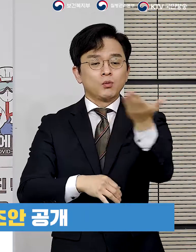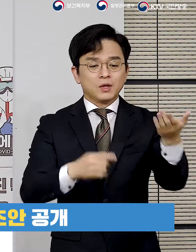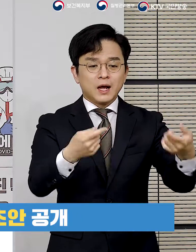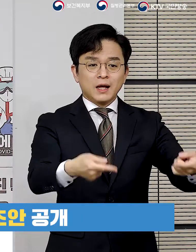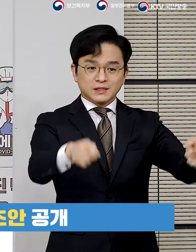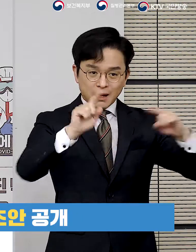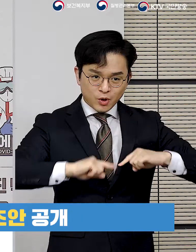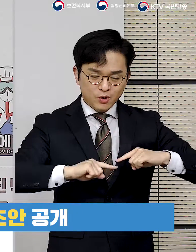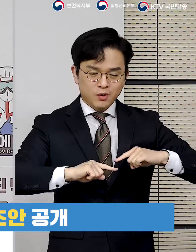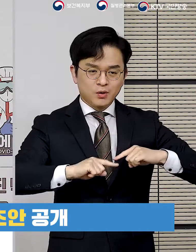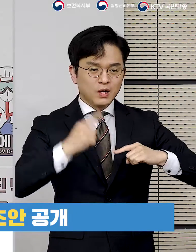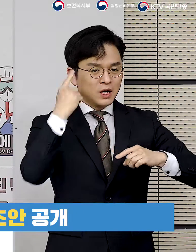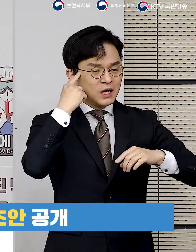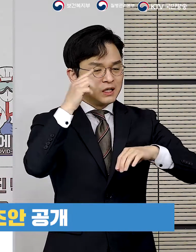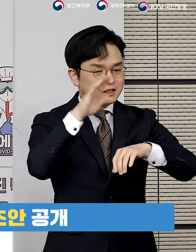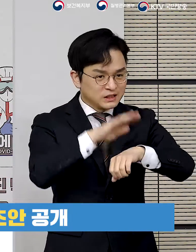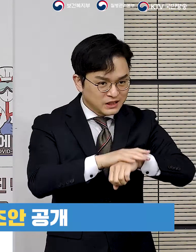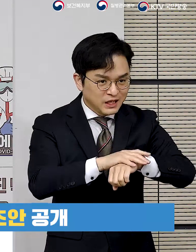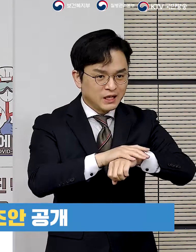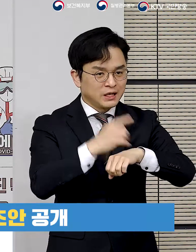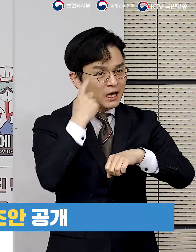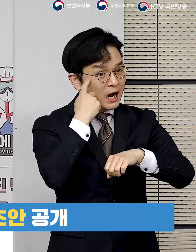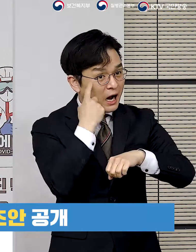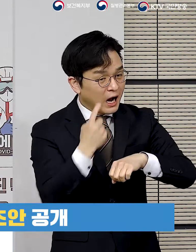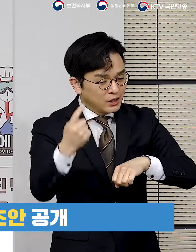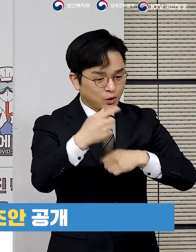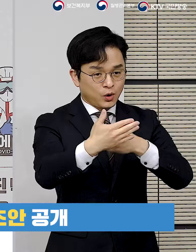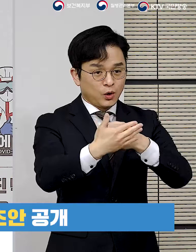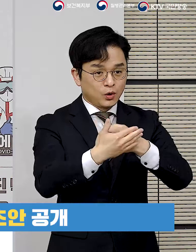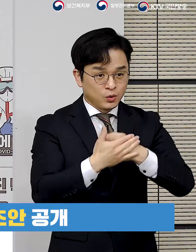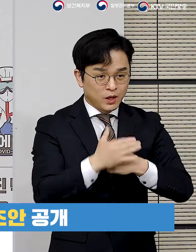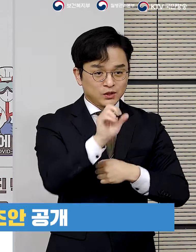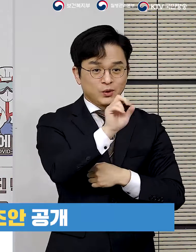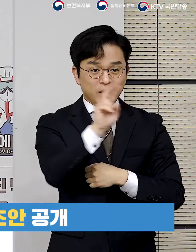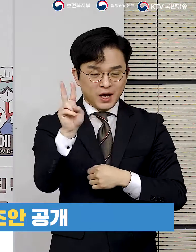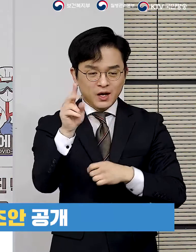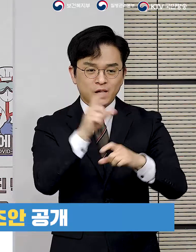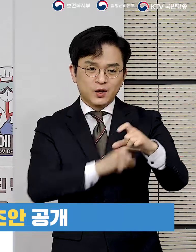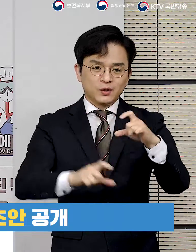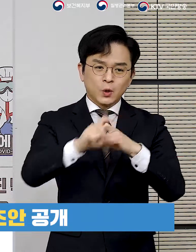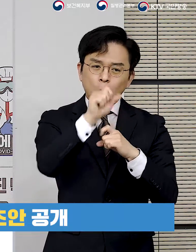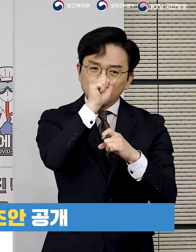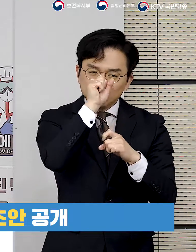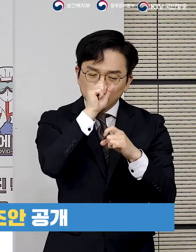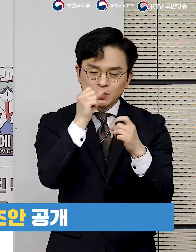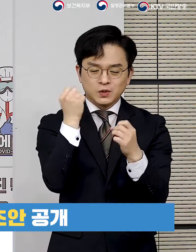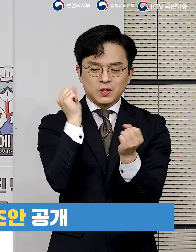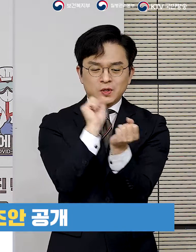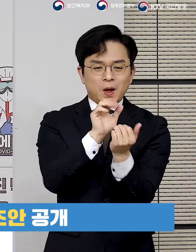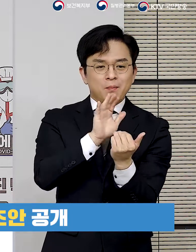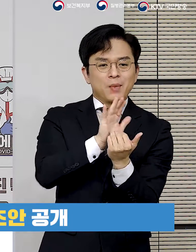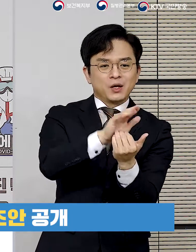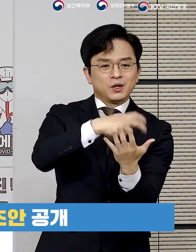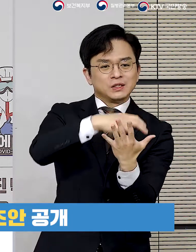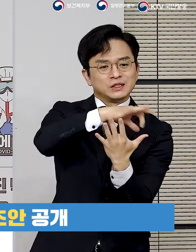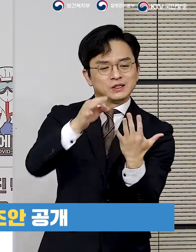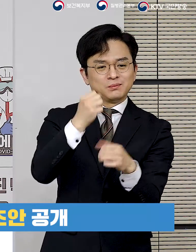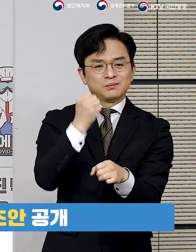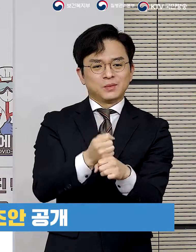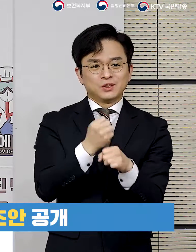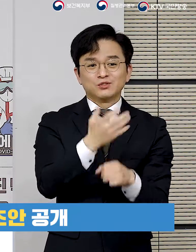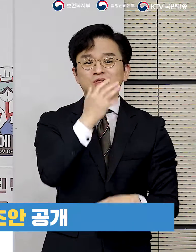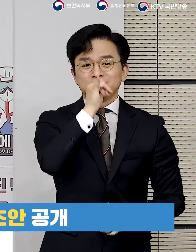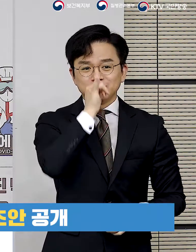통하여 확정 시행되고 국민 여러분들이 창의적인 아이디어를 더해 개선안을 마련한다라는